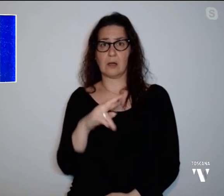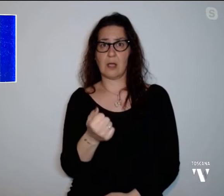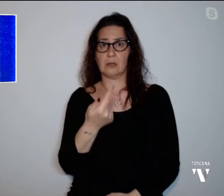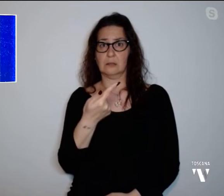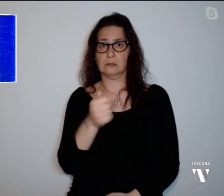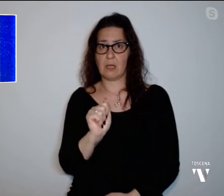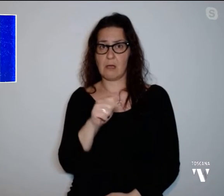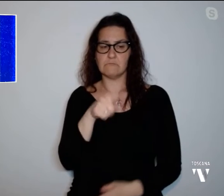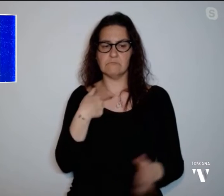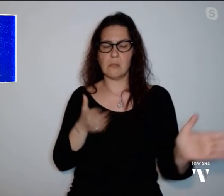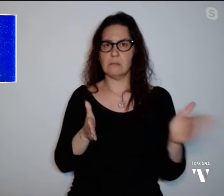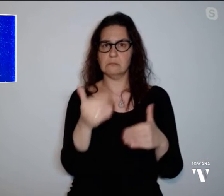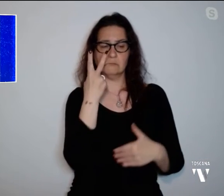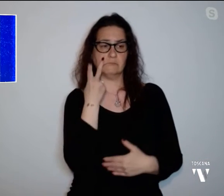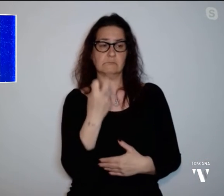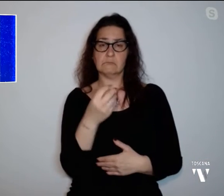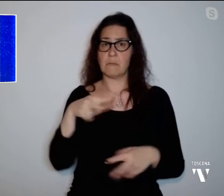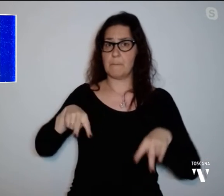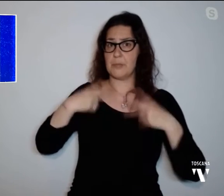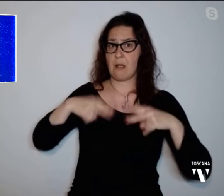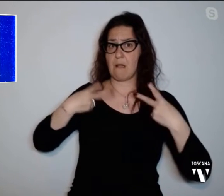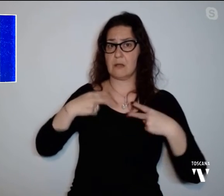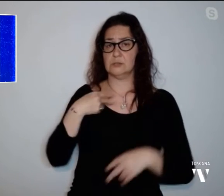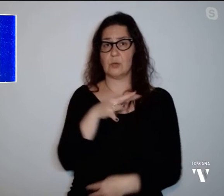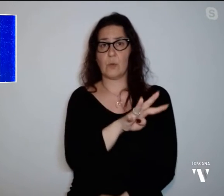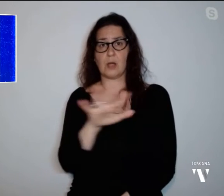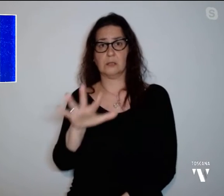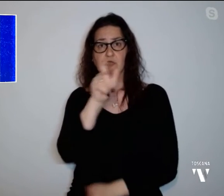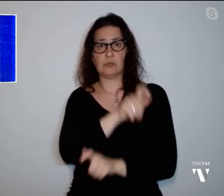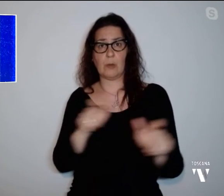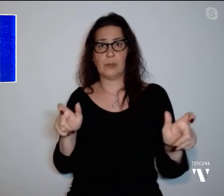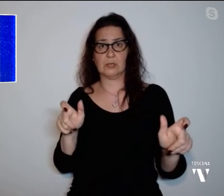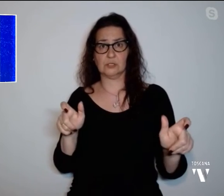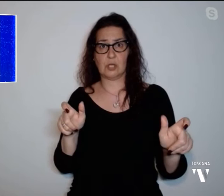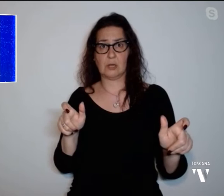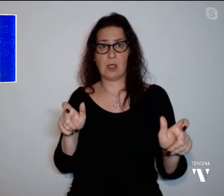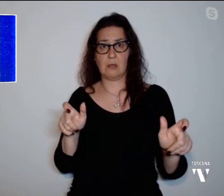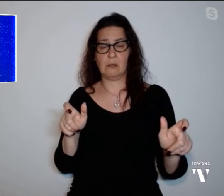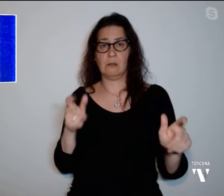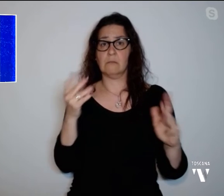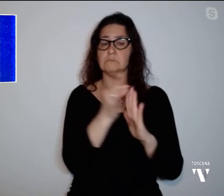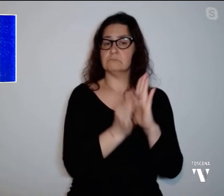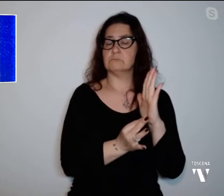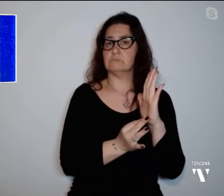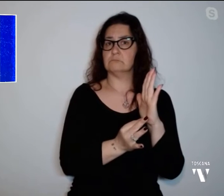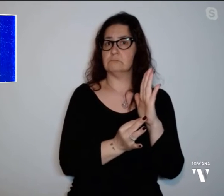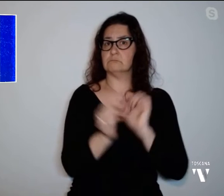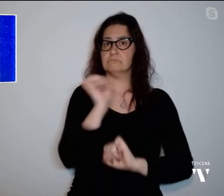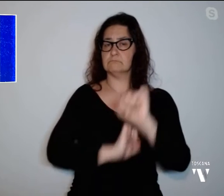sono state trovate a pranzo ben 45 persone in violazione delle norme vigenti